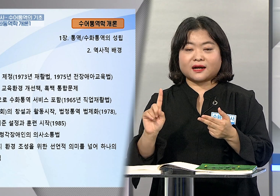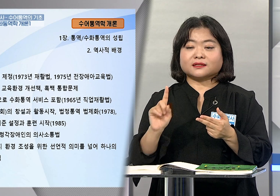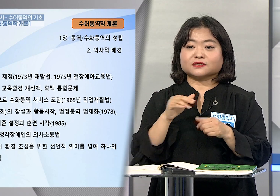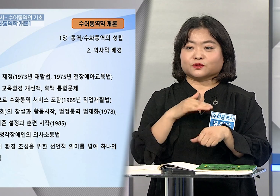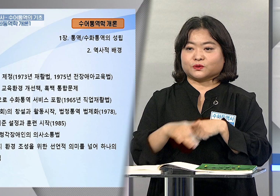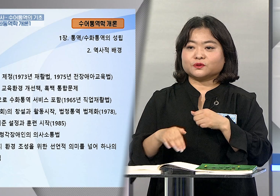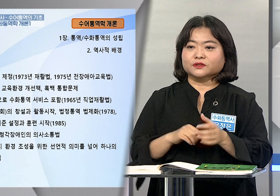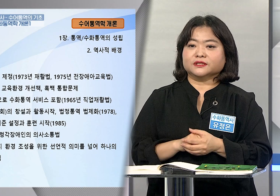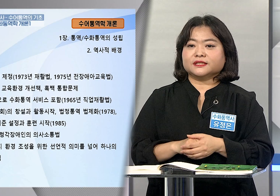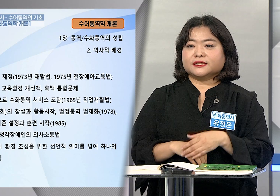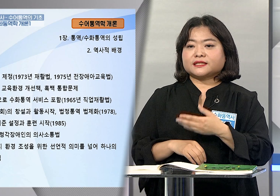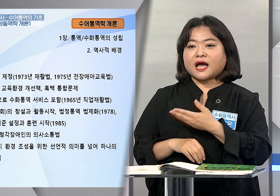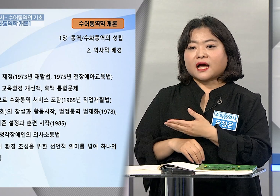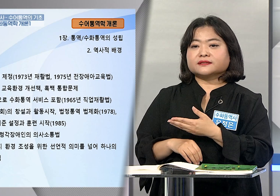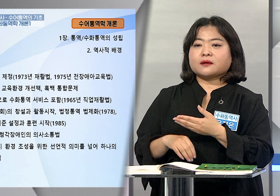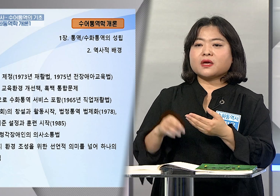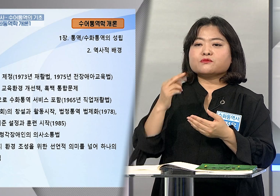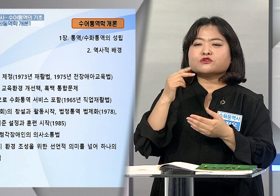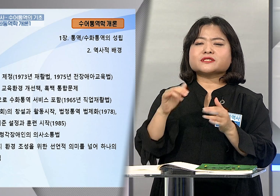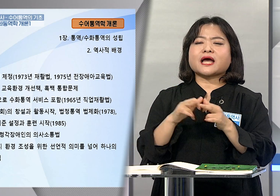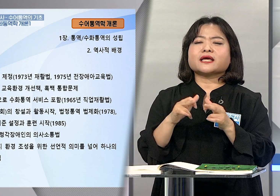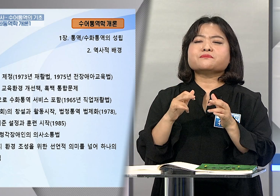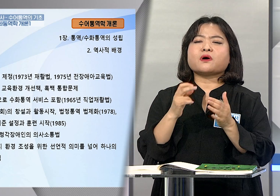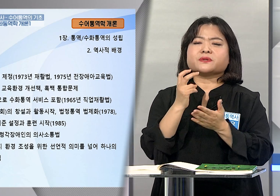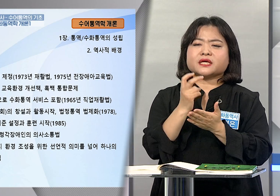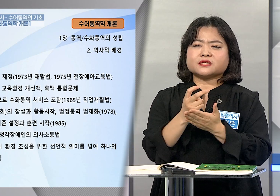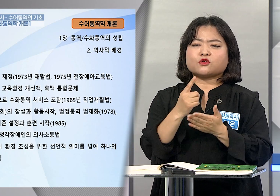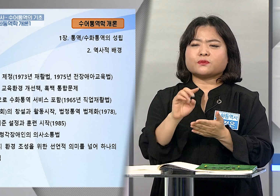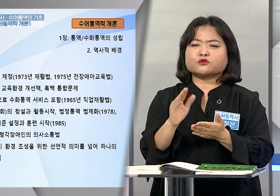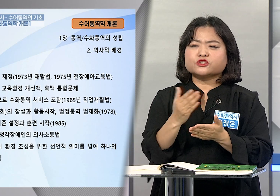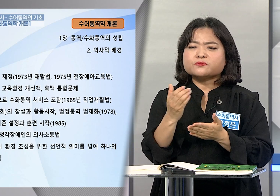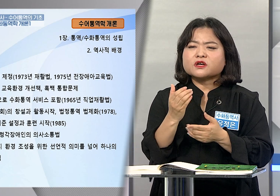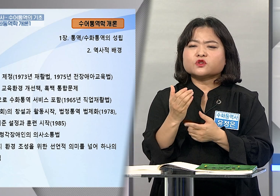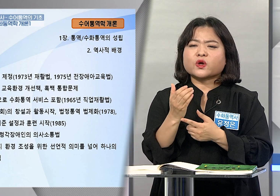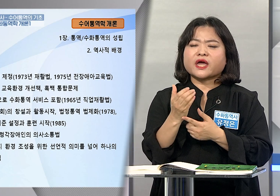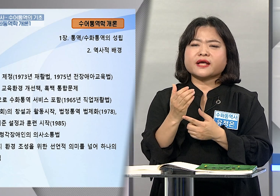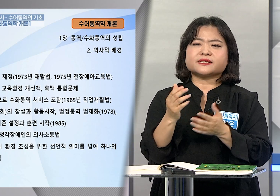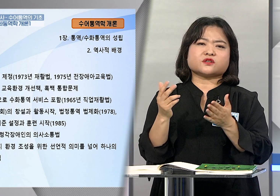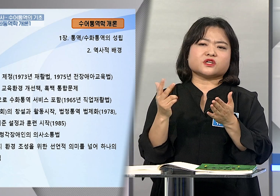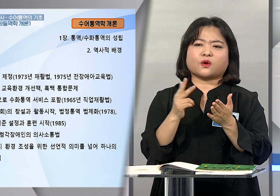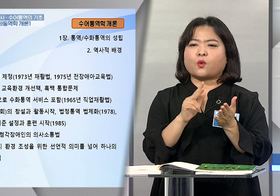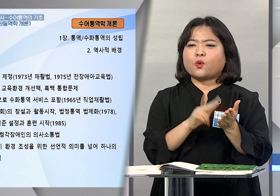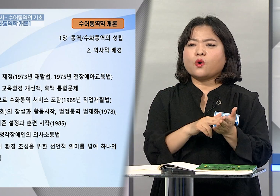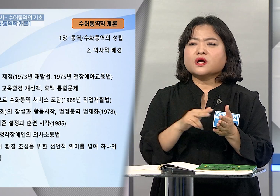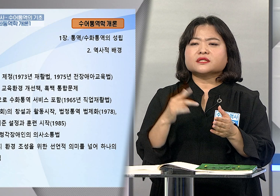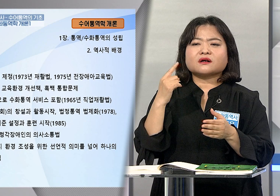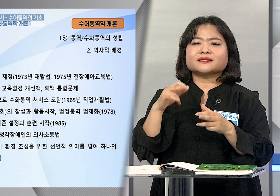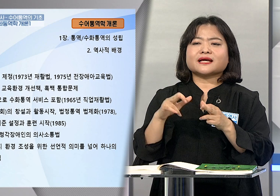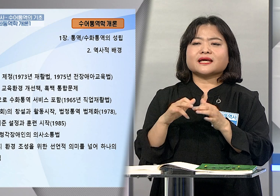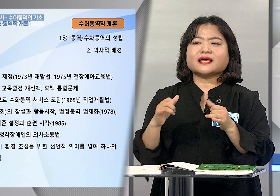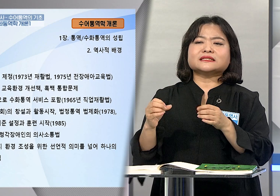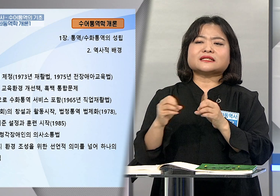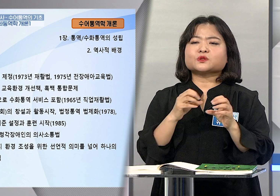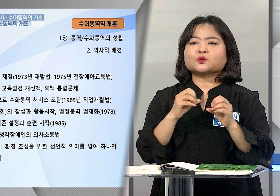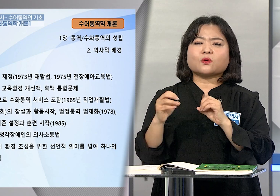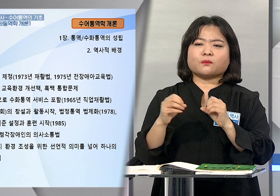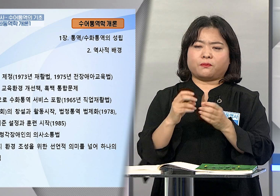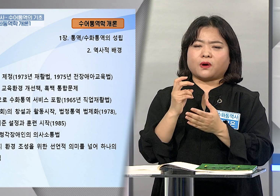무엇인가? 라는 식으로. 자, 그 다음에 미국 장애인법이 1990년도에 제정이 되고